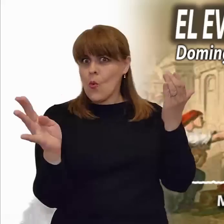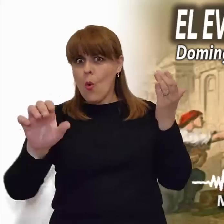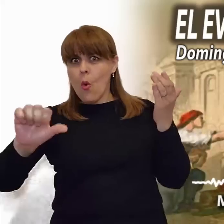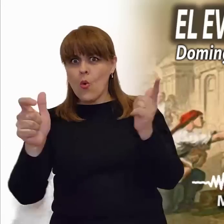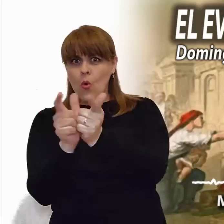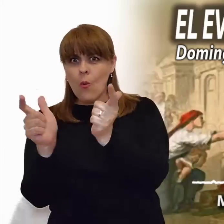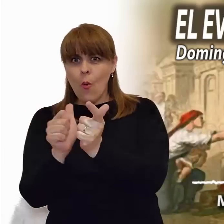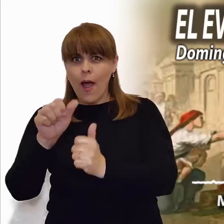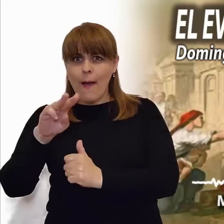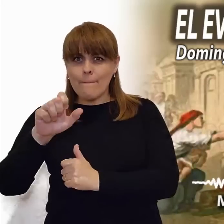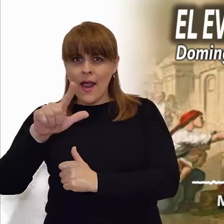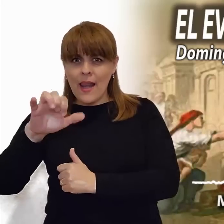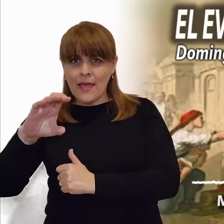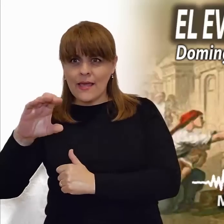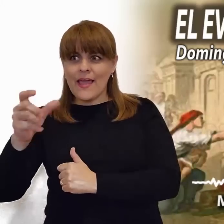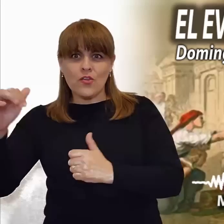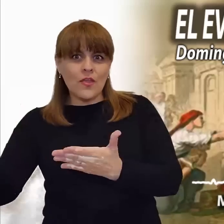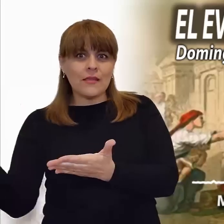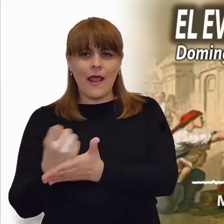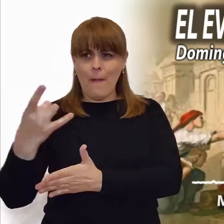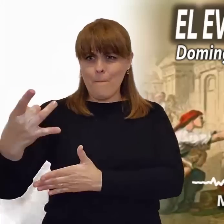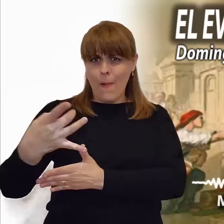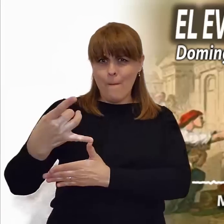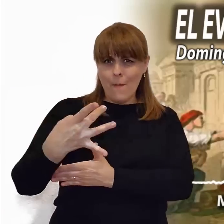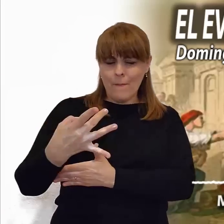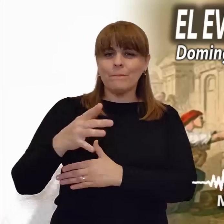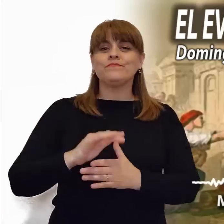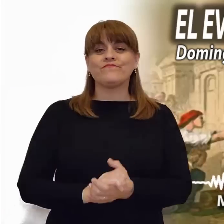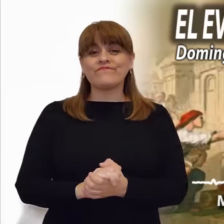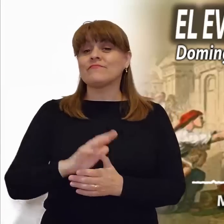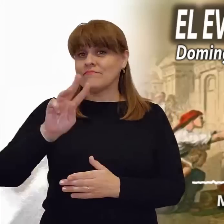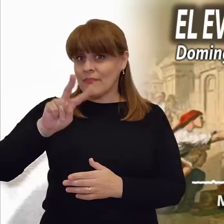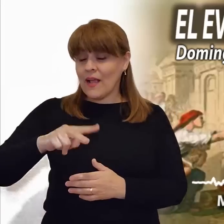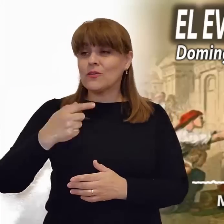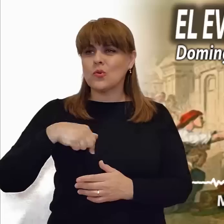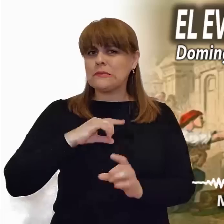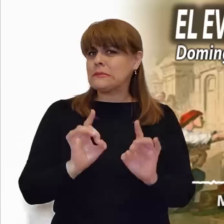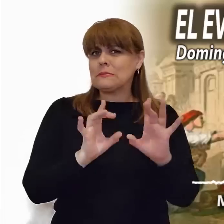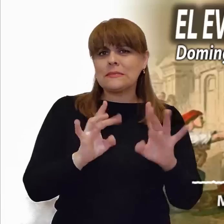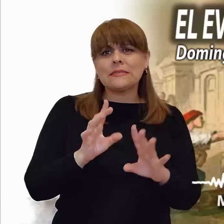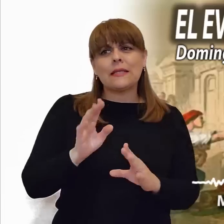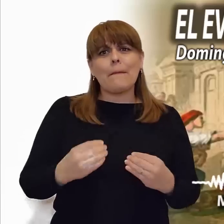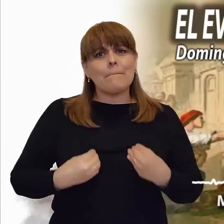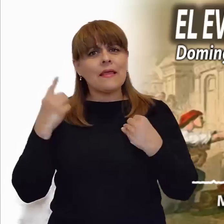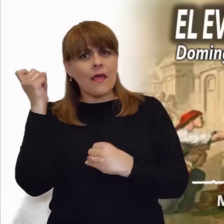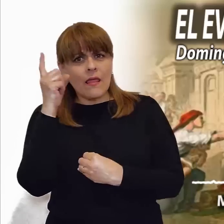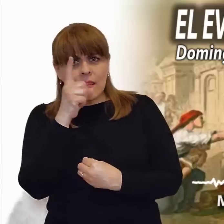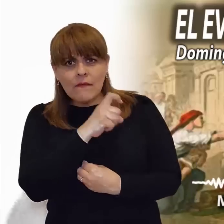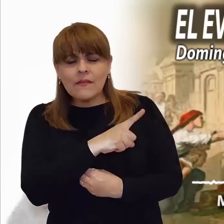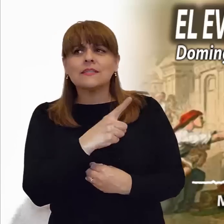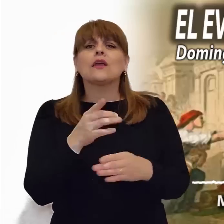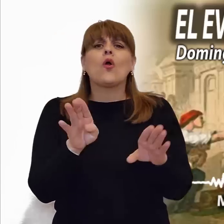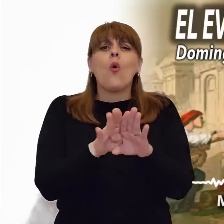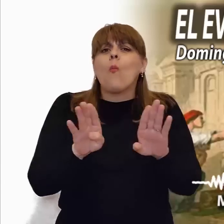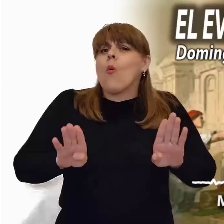Comprenderemos la importancia de la oración en medio de los duros combates que debemos sostener. Con la